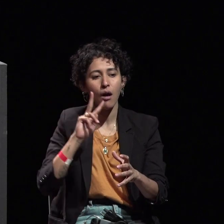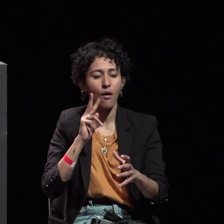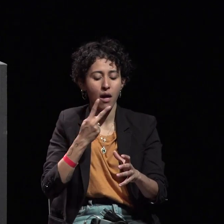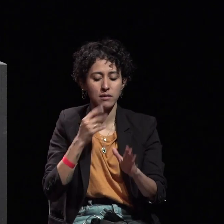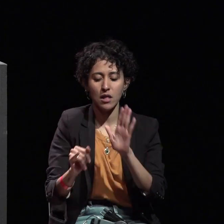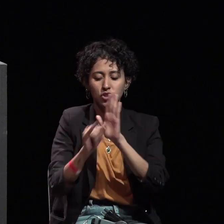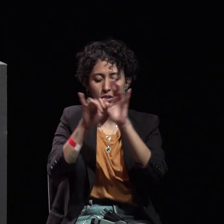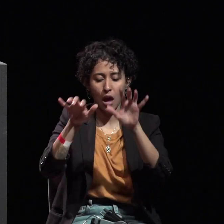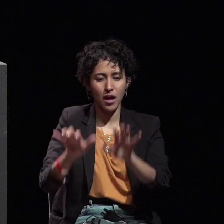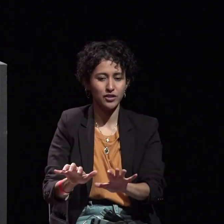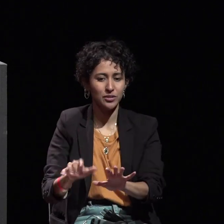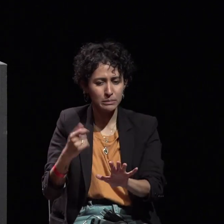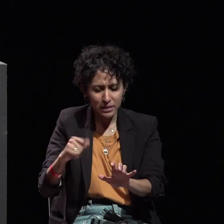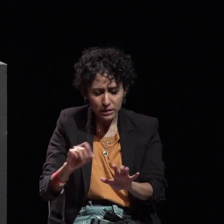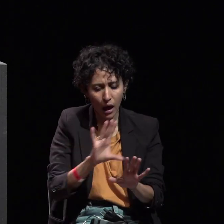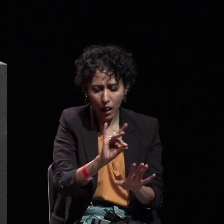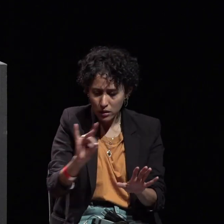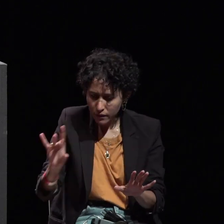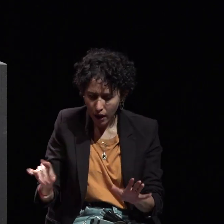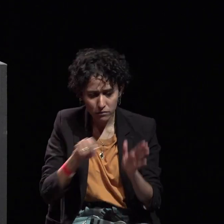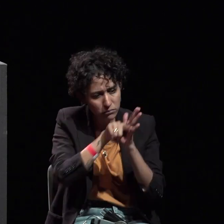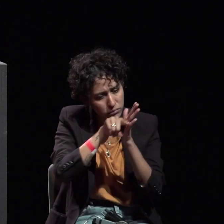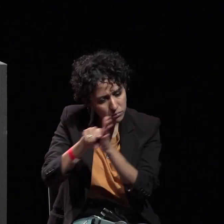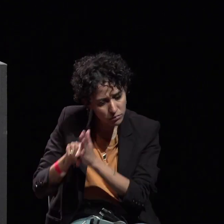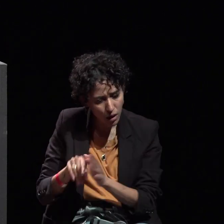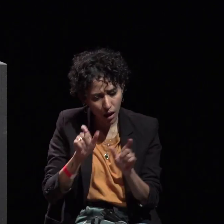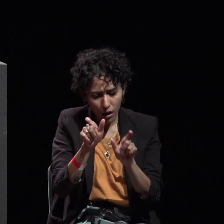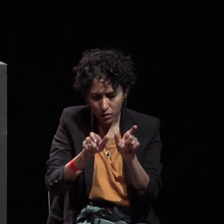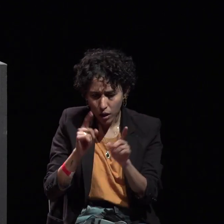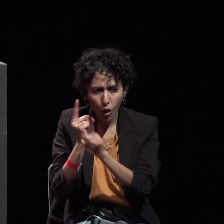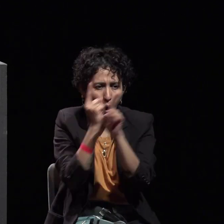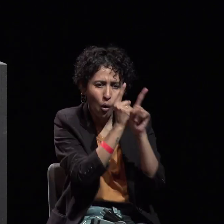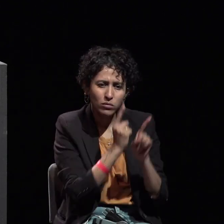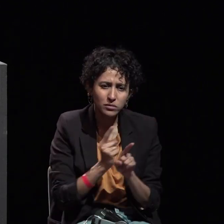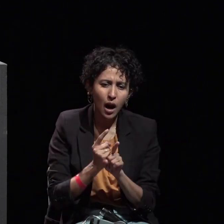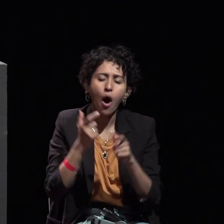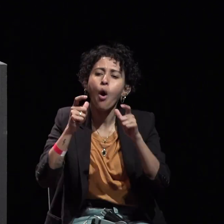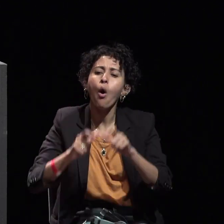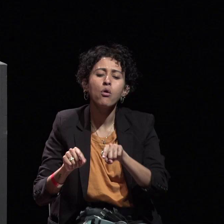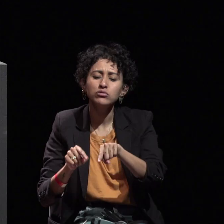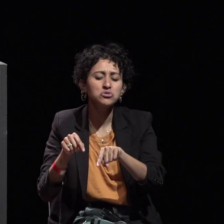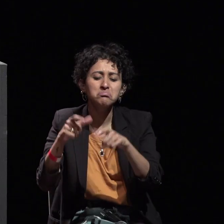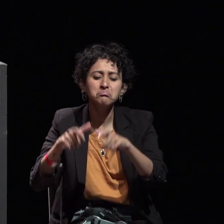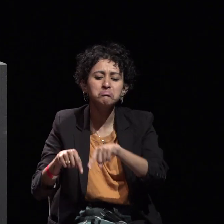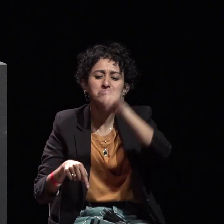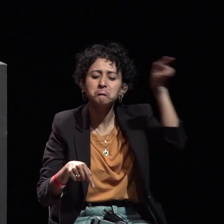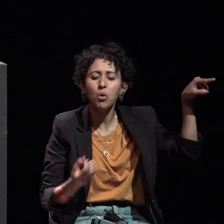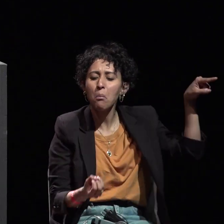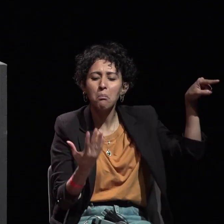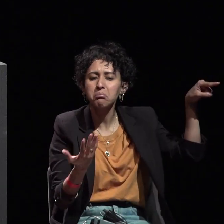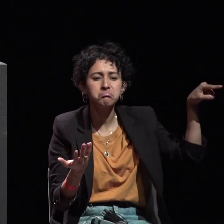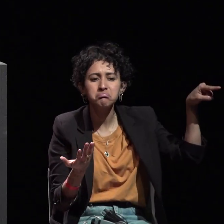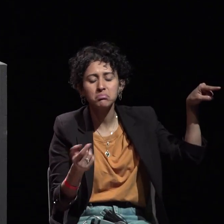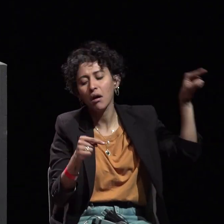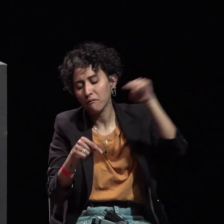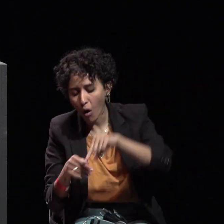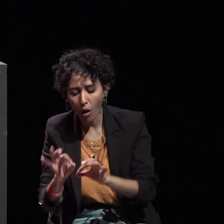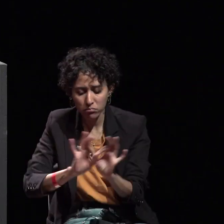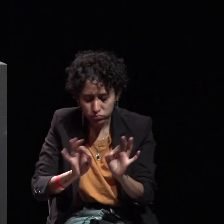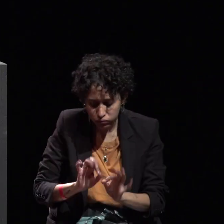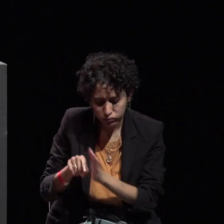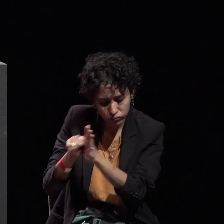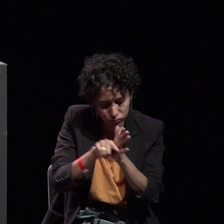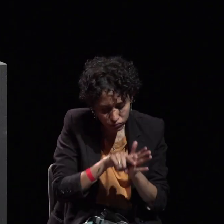de classificação e de estudo pelas instituições ocidentais, raramente feitos a partir de um conhecimento de causa dos pressupostos alheios,